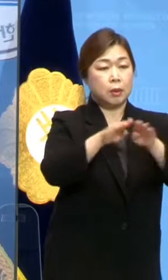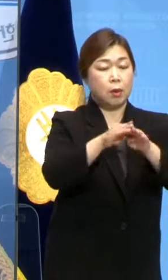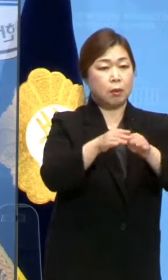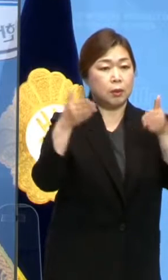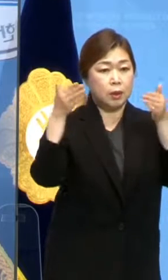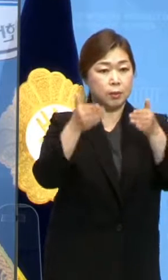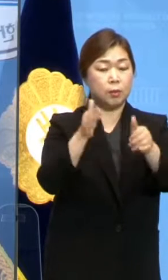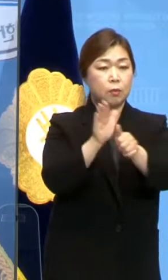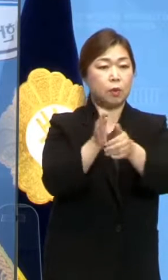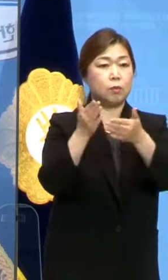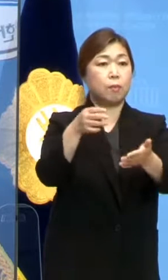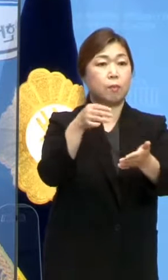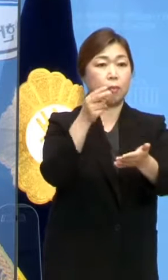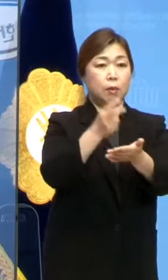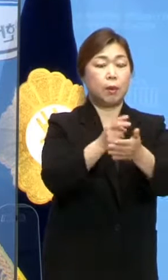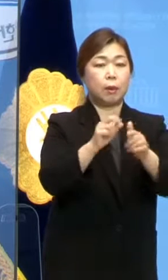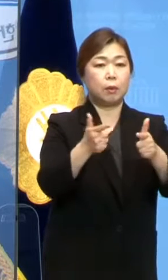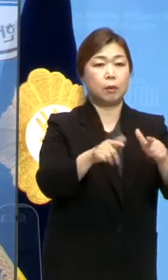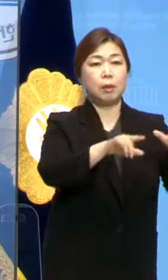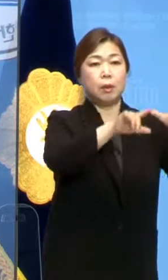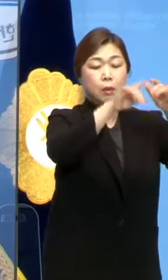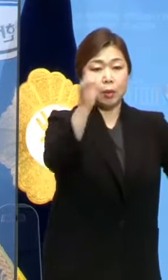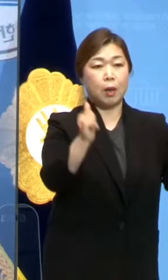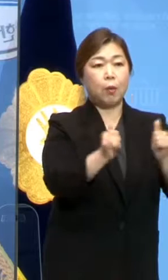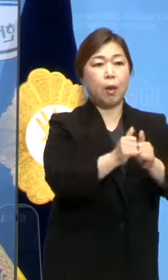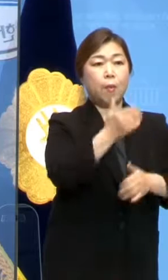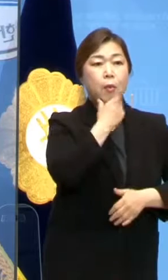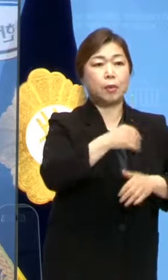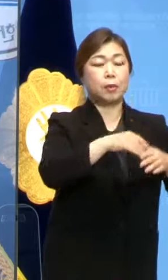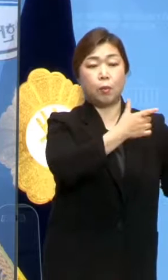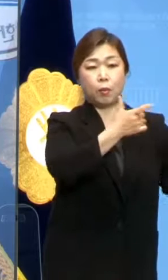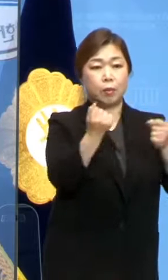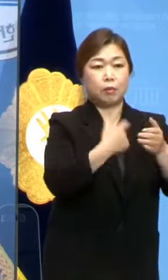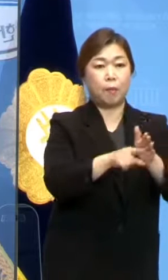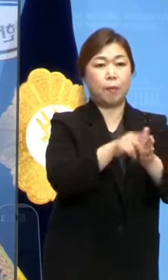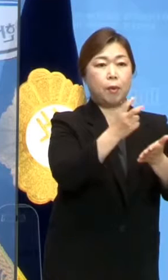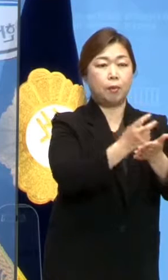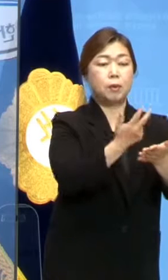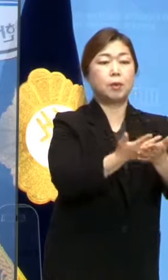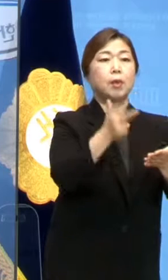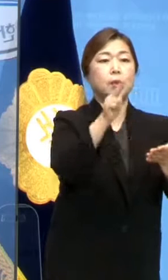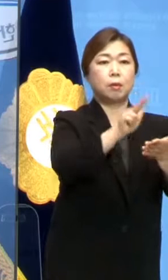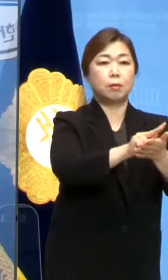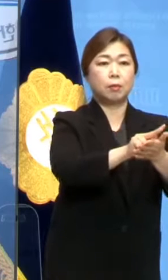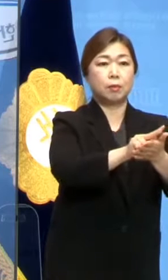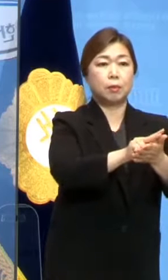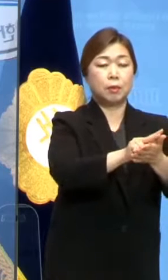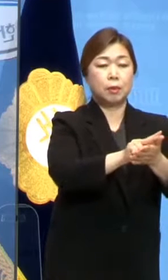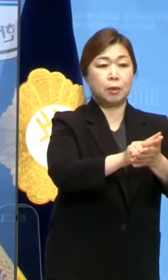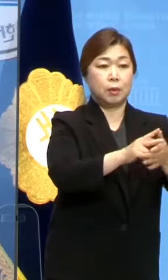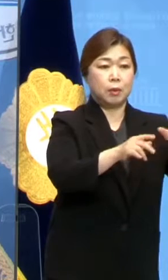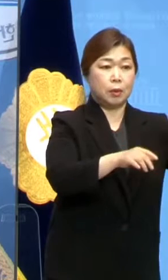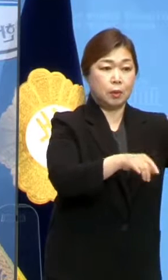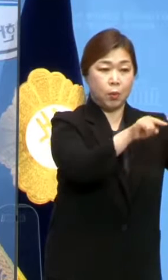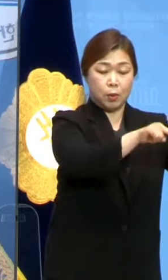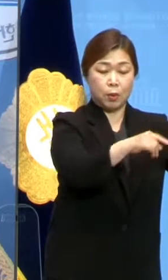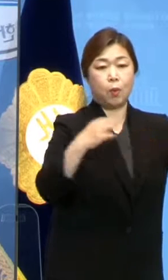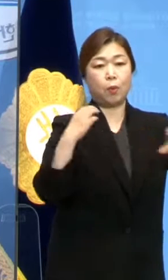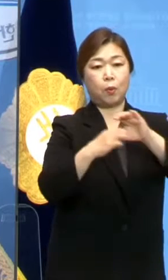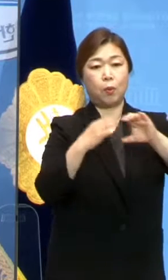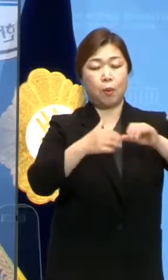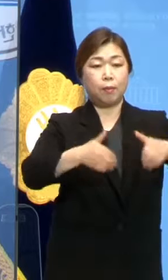법이 아닌 사회복지 전체를 위한 법을 제정하라 현장과의 소통을 통해